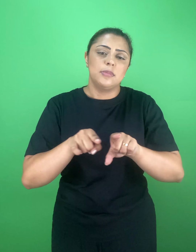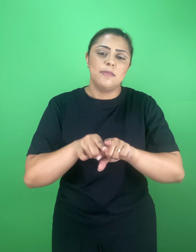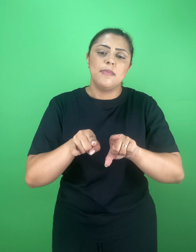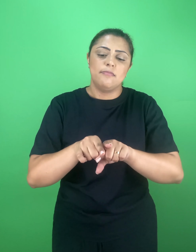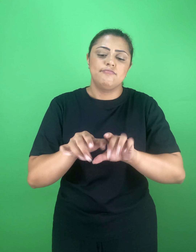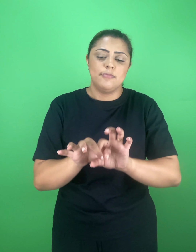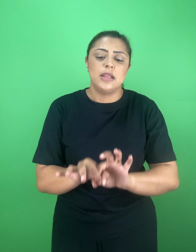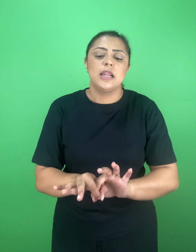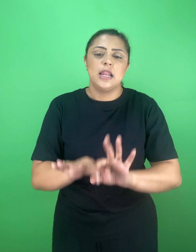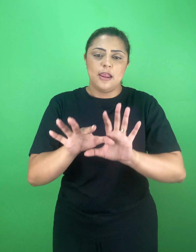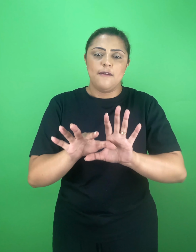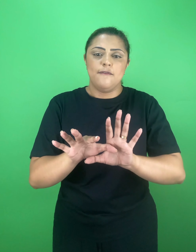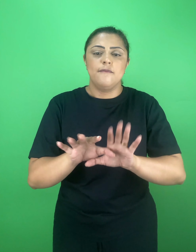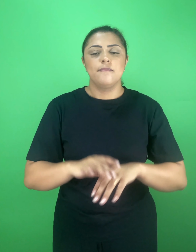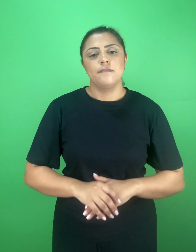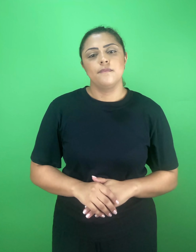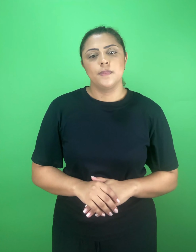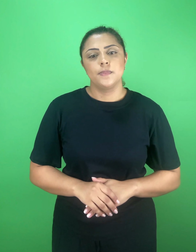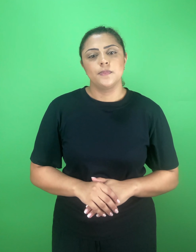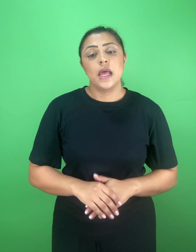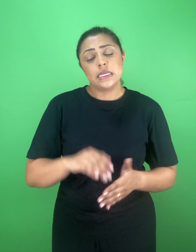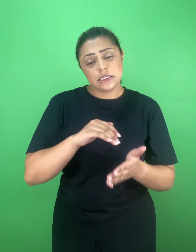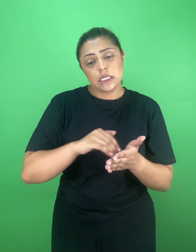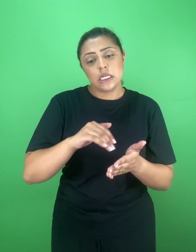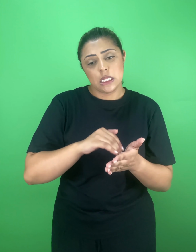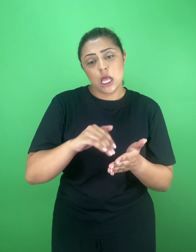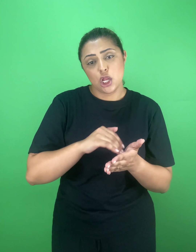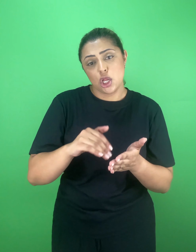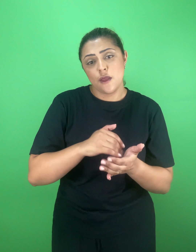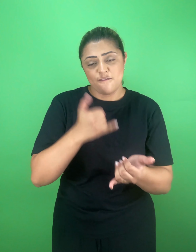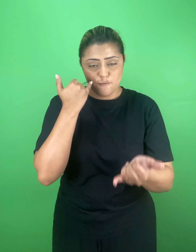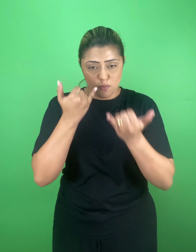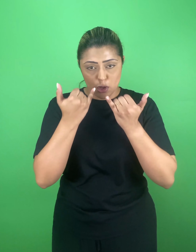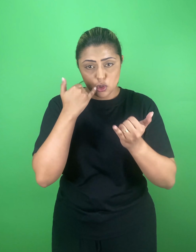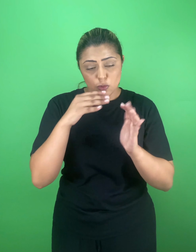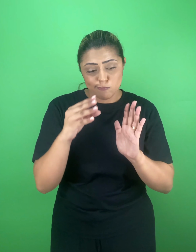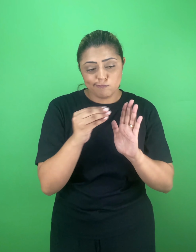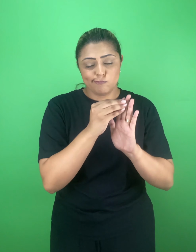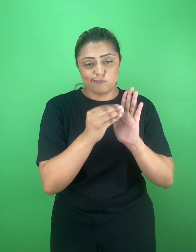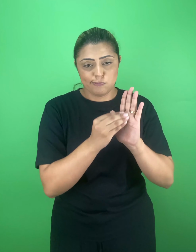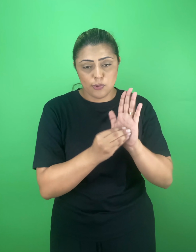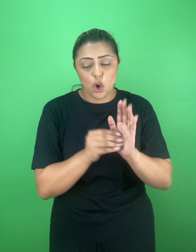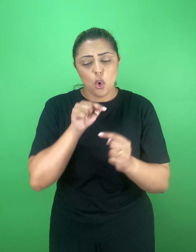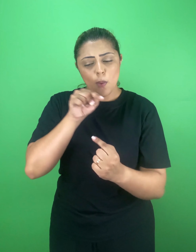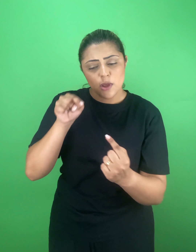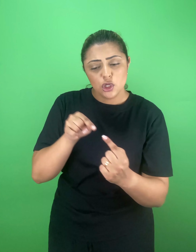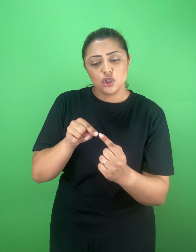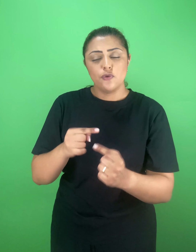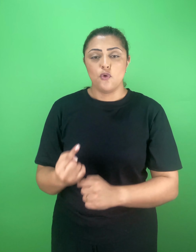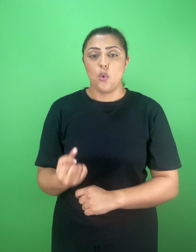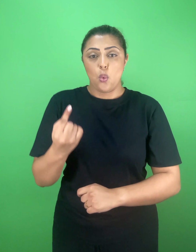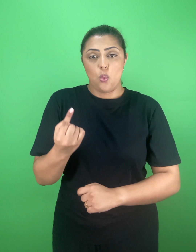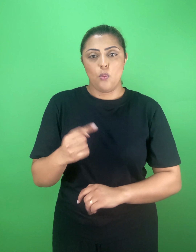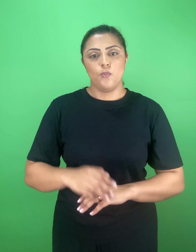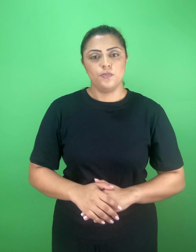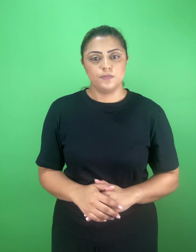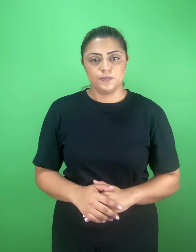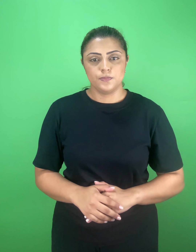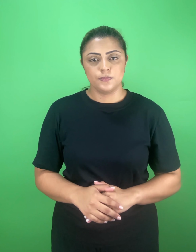dados pela Secult Os projetos podem ter como objetivo 1. Proposta de mapeamento, reconhecimento